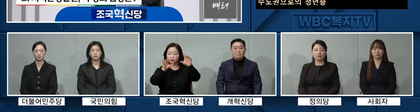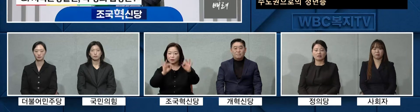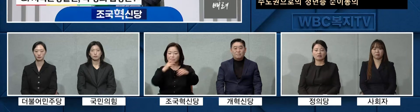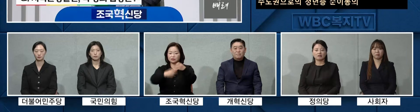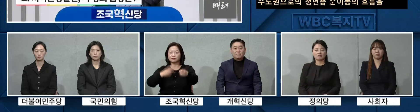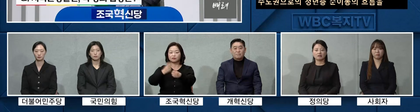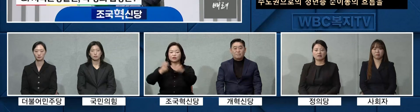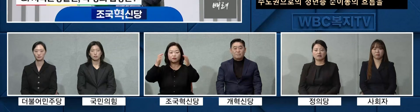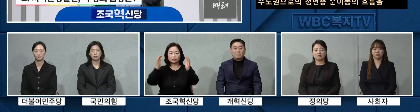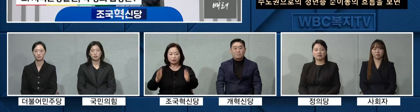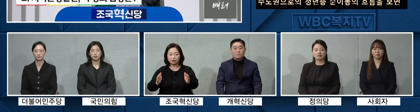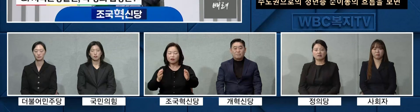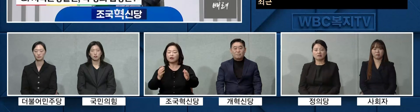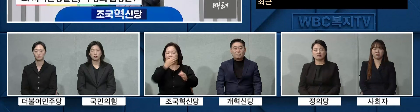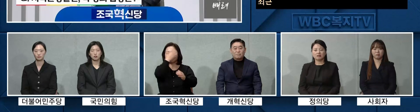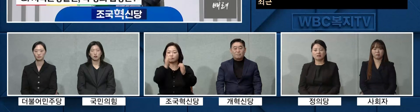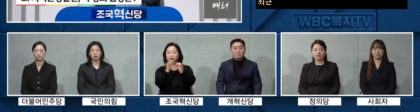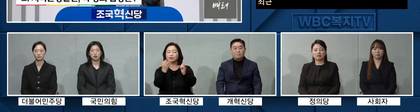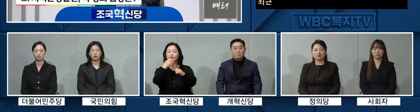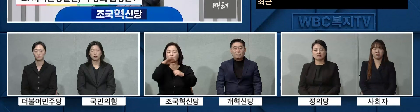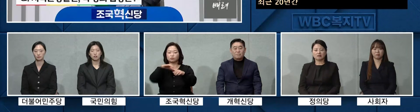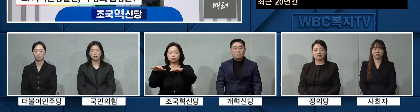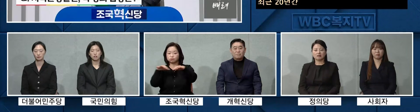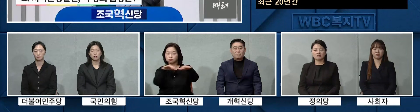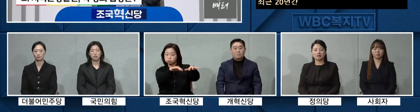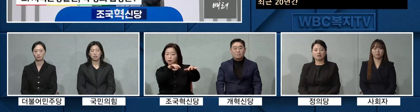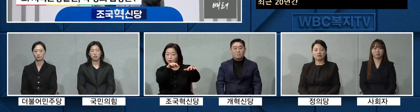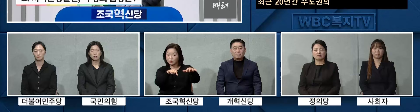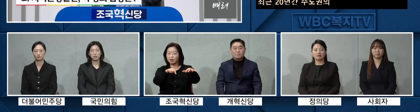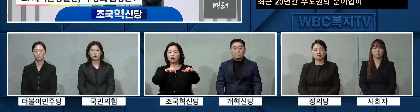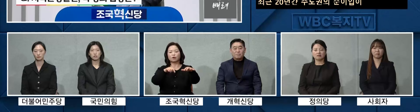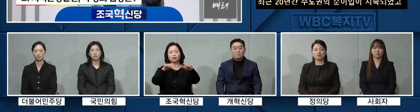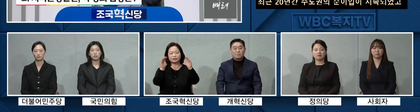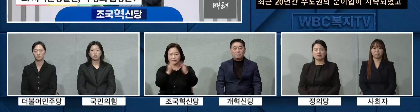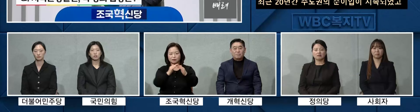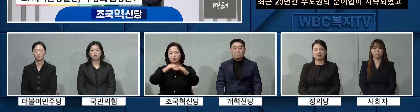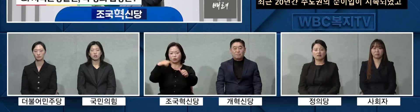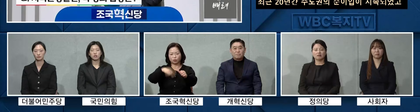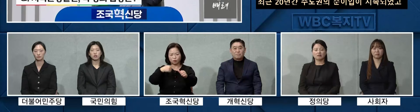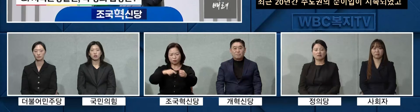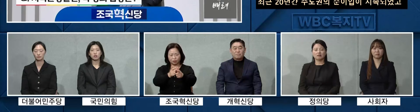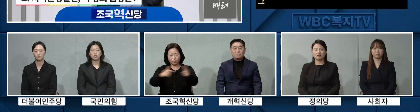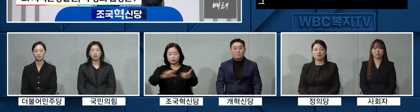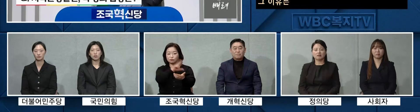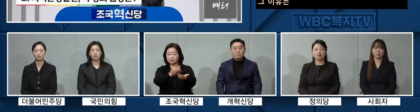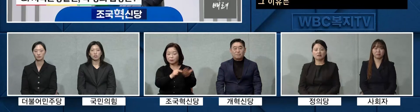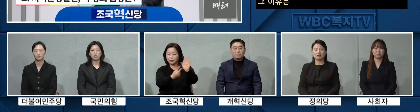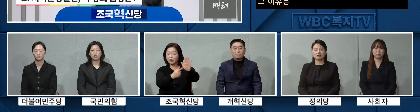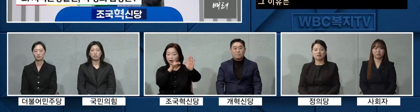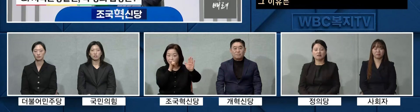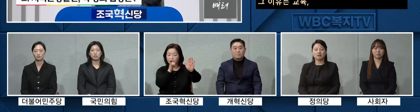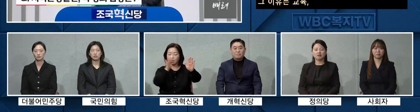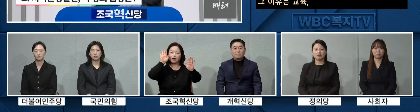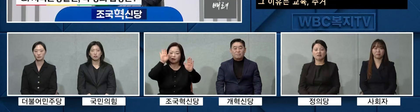수도권의 순유입이 지속되었고 그 이유는 지급과 교육, 주거 환경 때문이라고 합니다. 향후 지속될 수도권의 집중